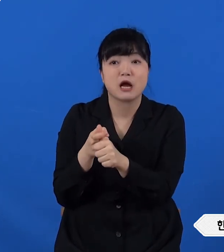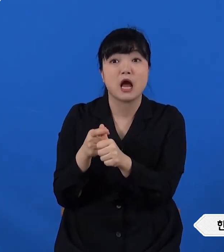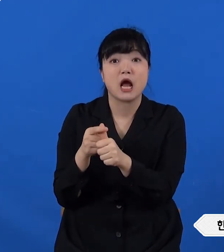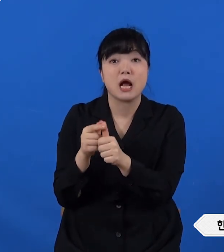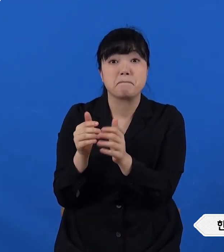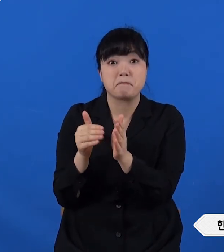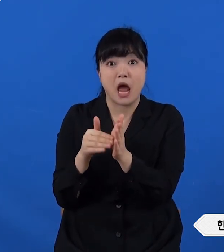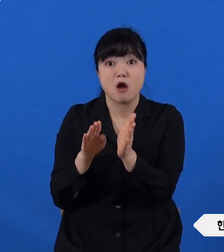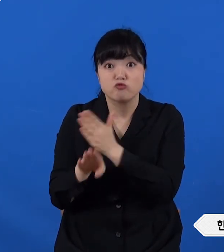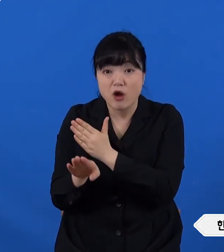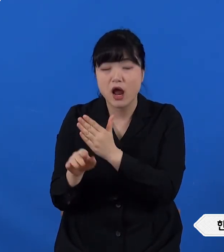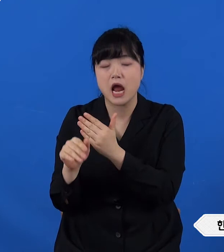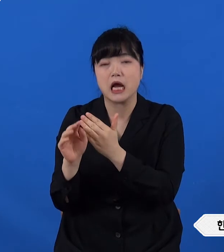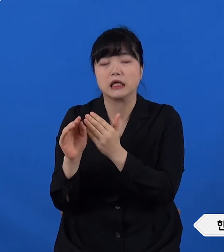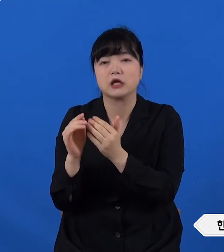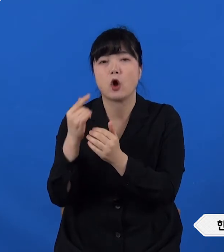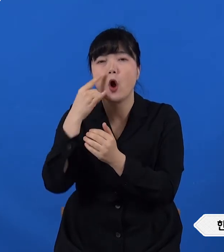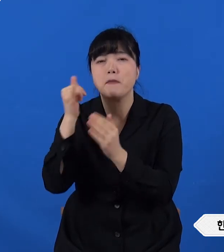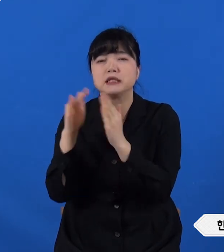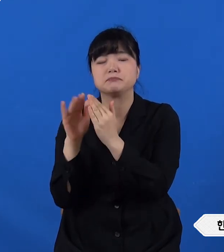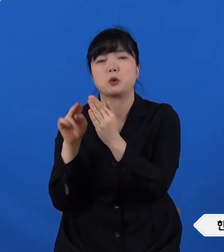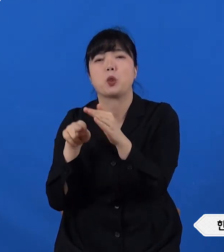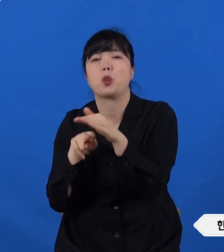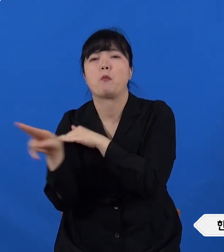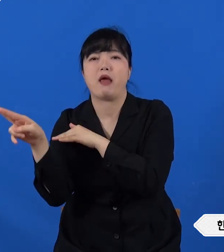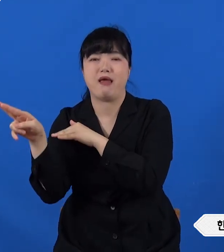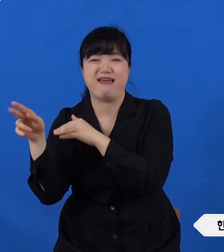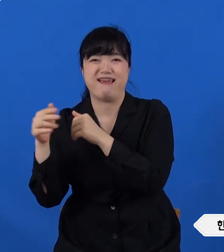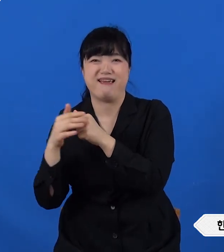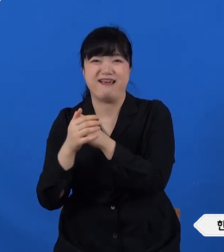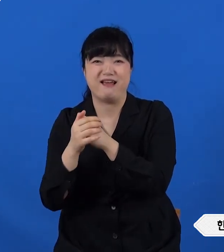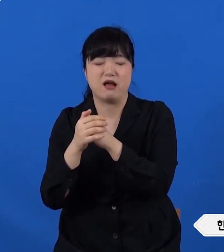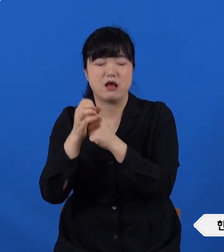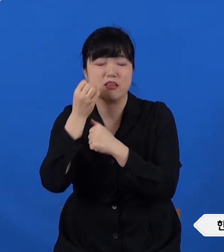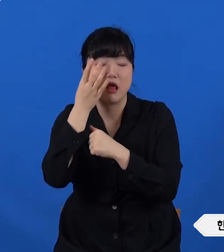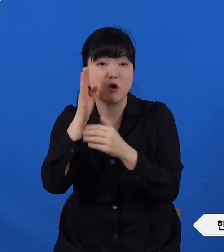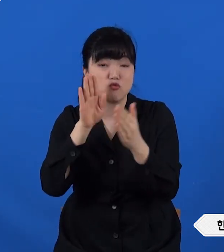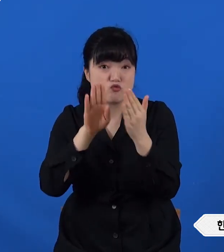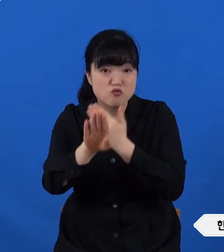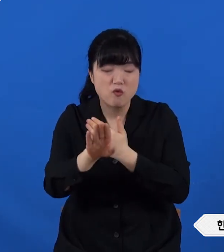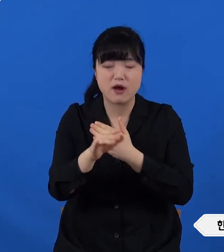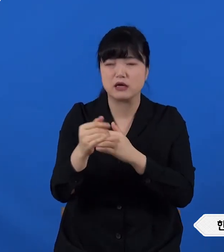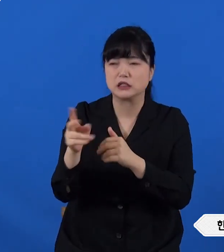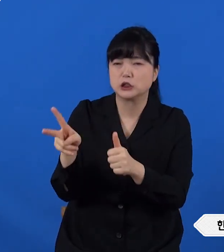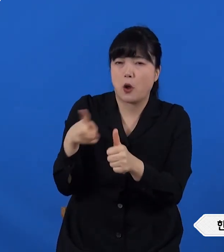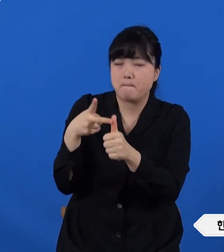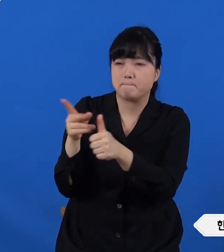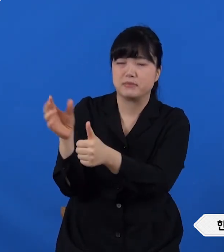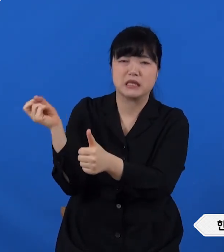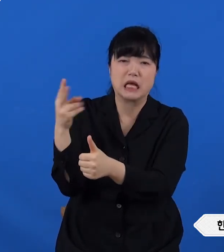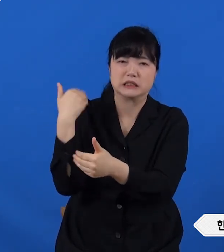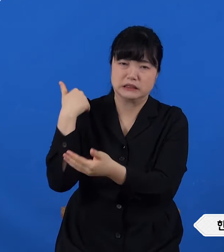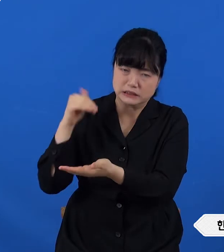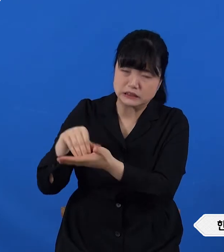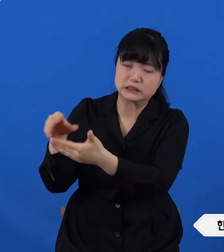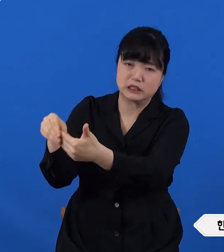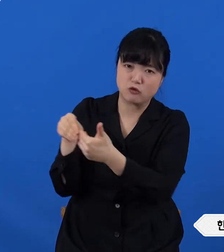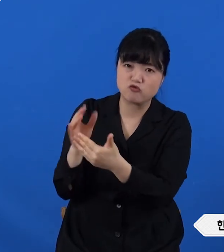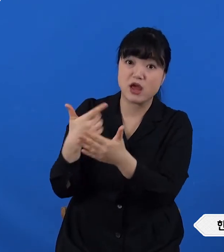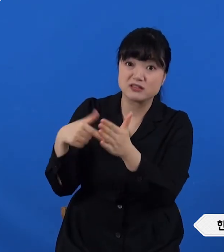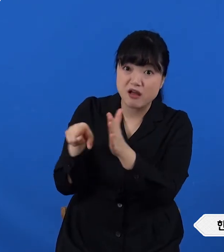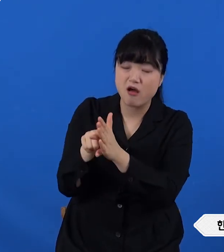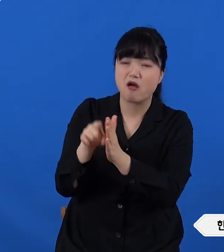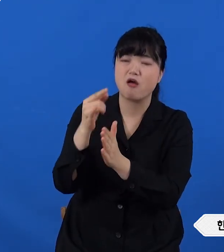도망을 가버렸습니다. 넉 달이 지난 후에 이 레위인이 첩을 데리고 오려고 자기